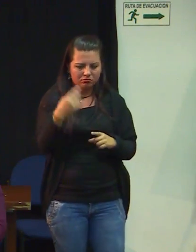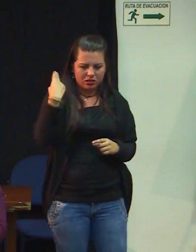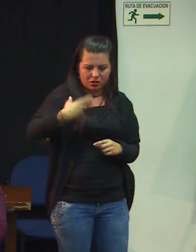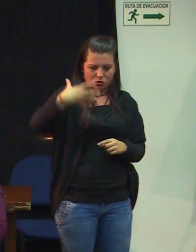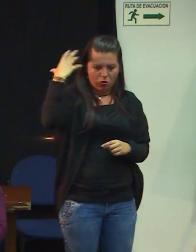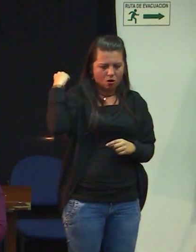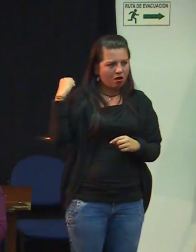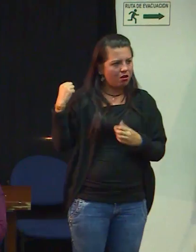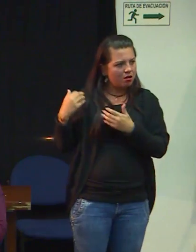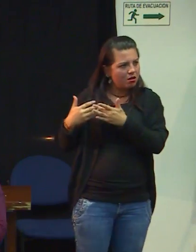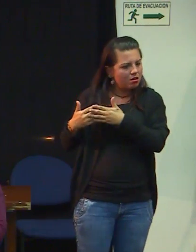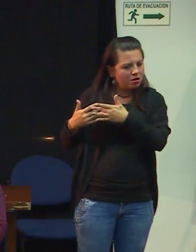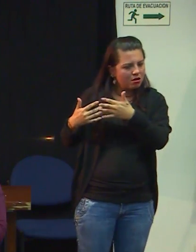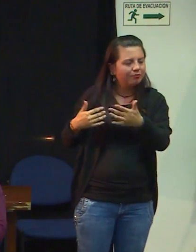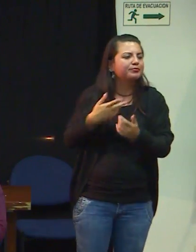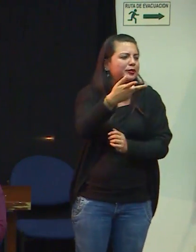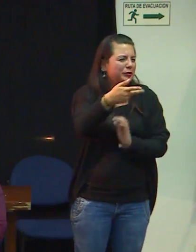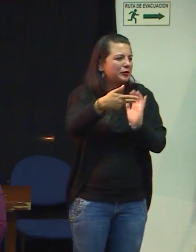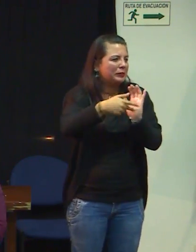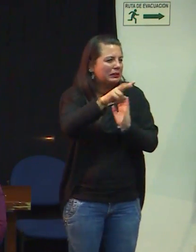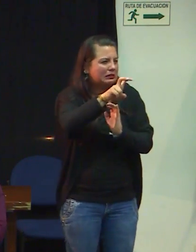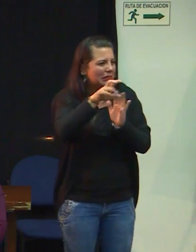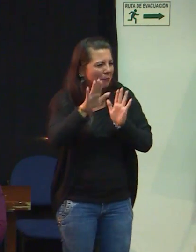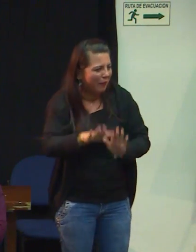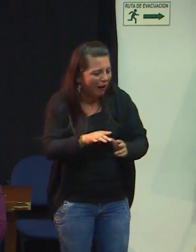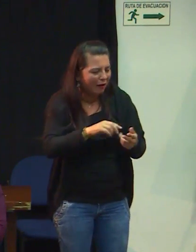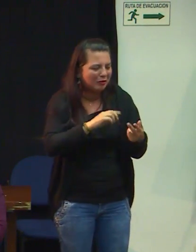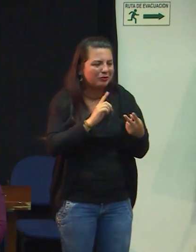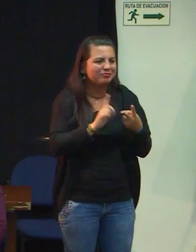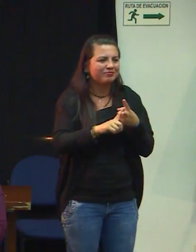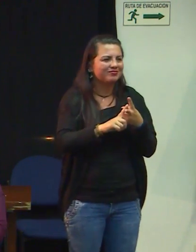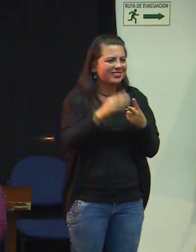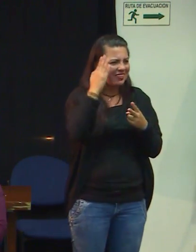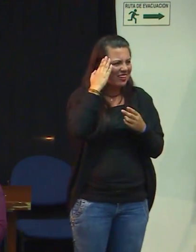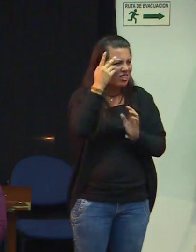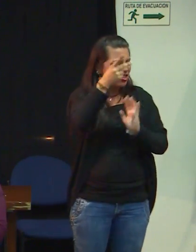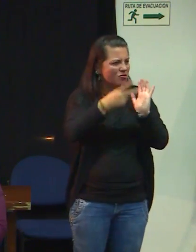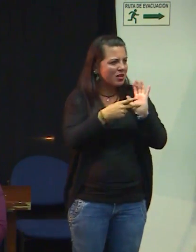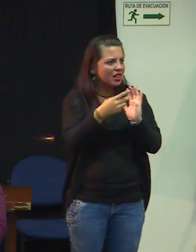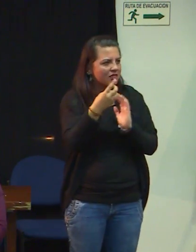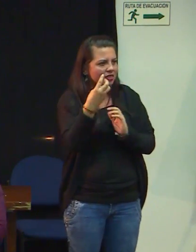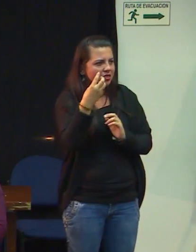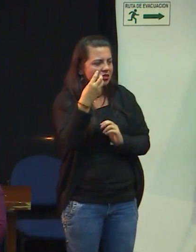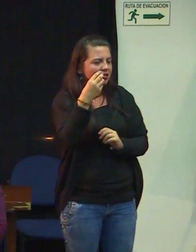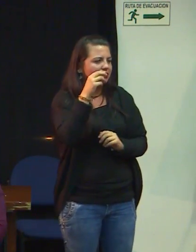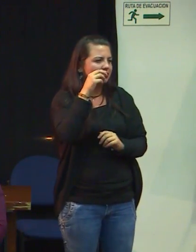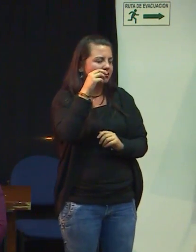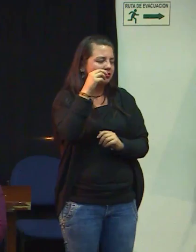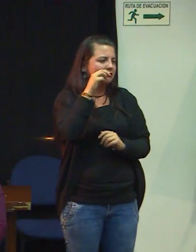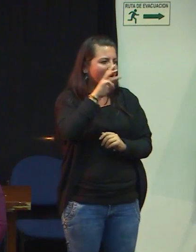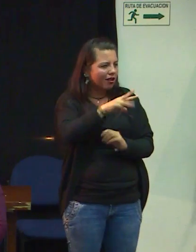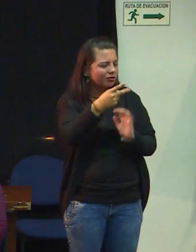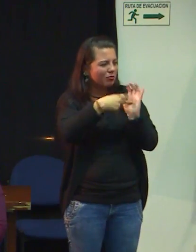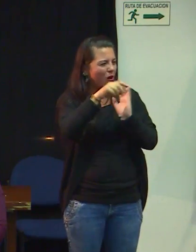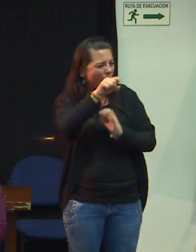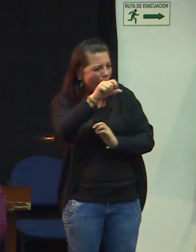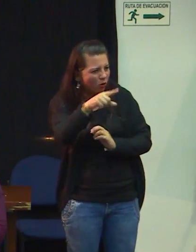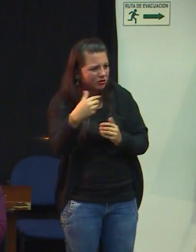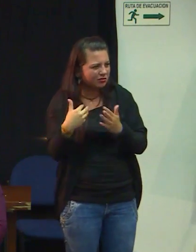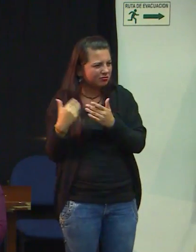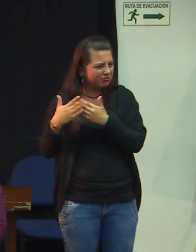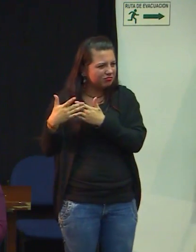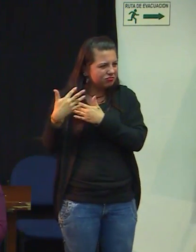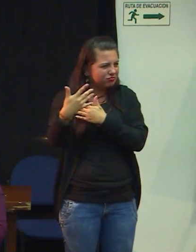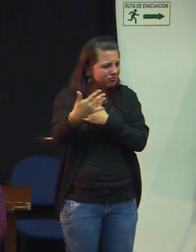historia, hablar del paro del 2007, hablar de todo el movimiento del 2003, el 2011, lo que está sucediendo